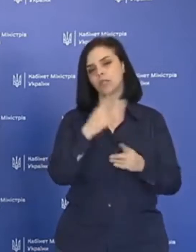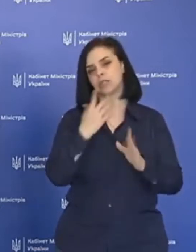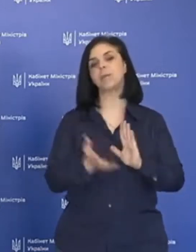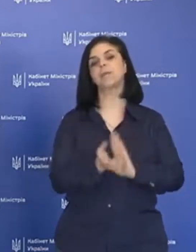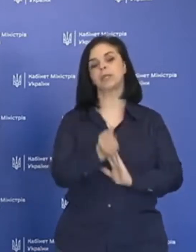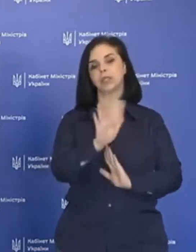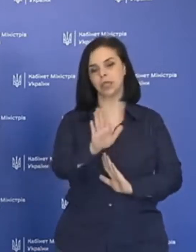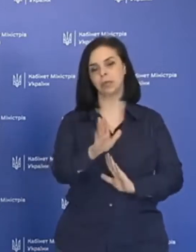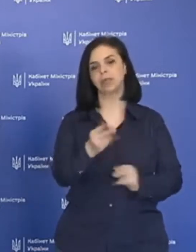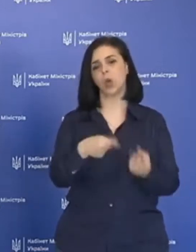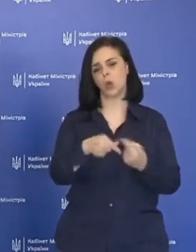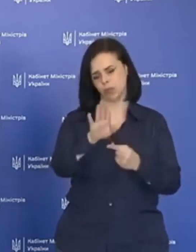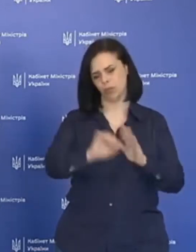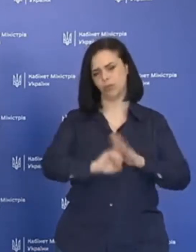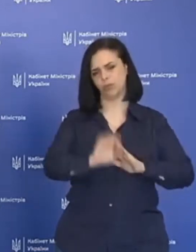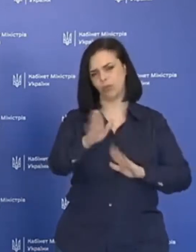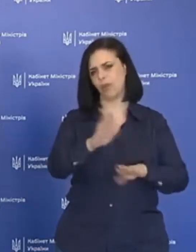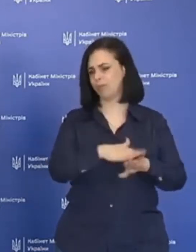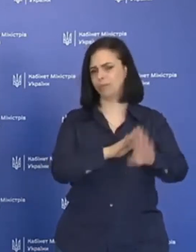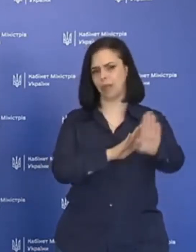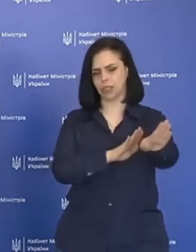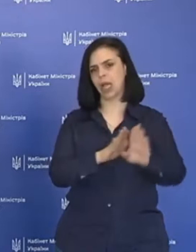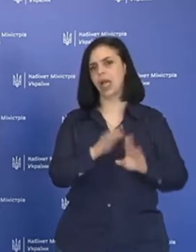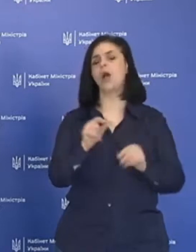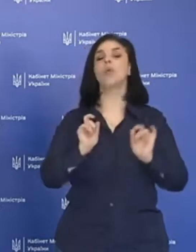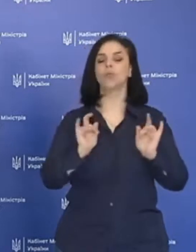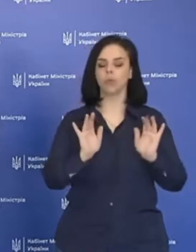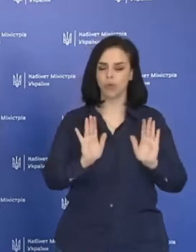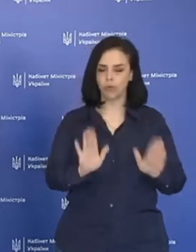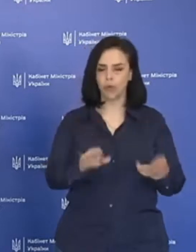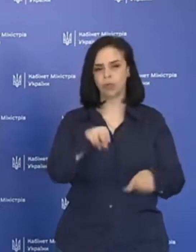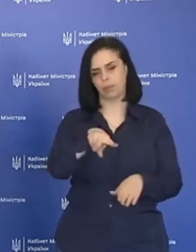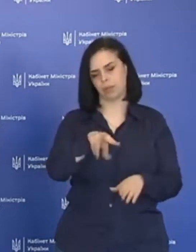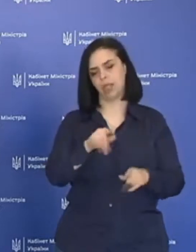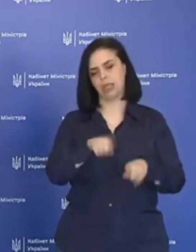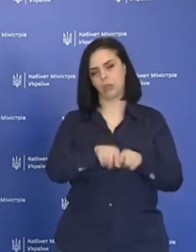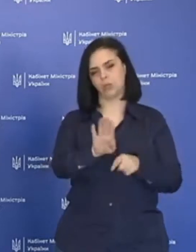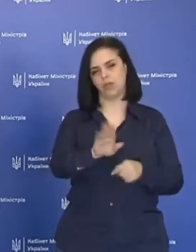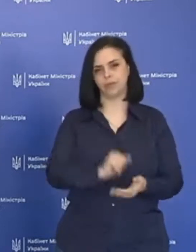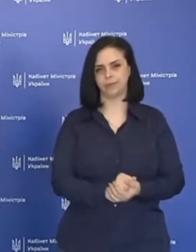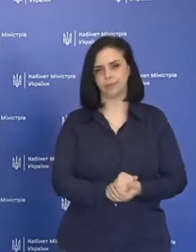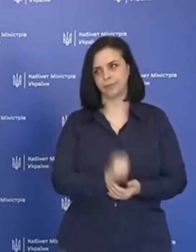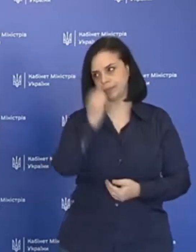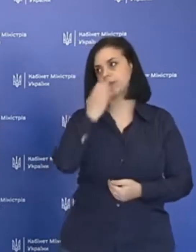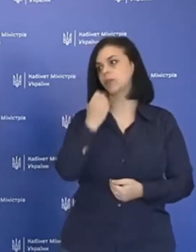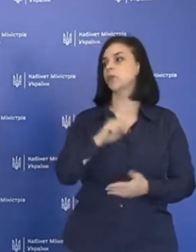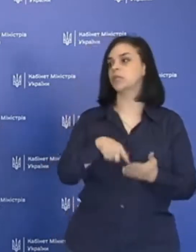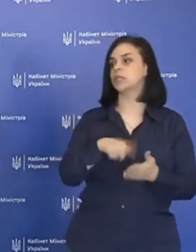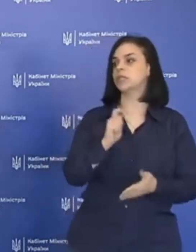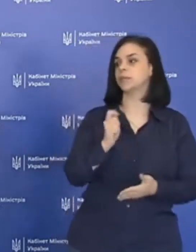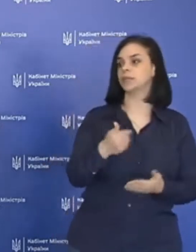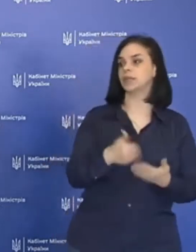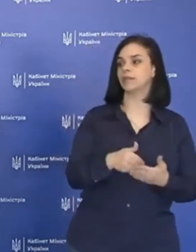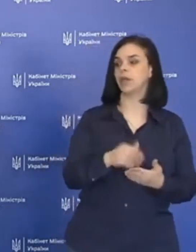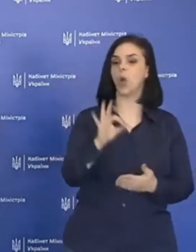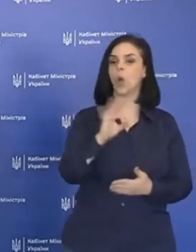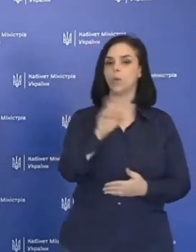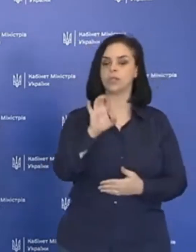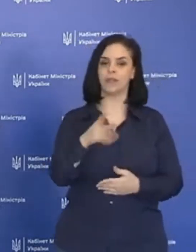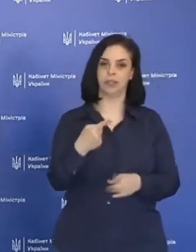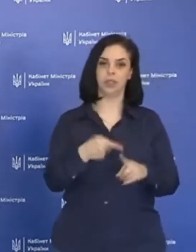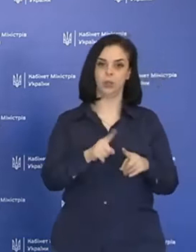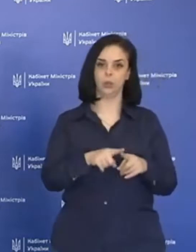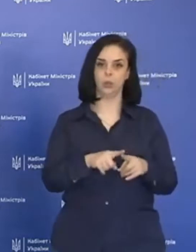підтримуємо на комерційній основі. Будь ласка, проводьте ПЛР-тестування. Дякуємо. Ще одне запитання від обозрівателя